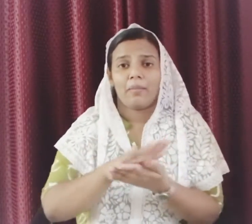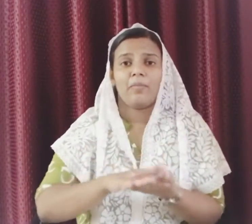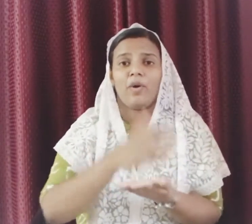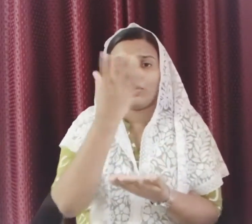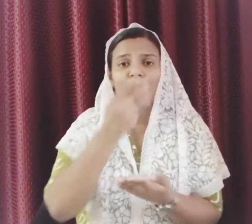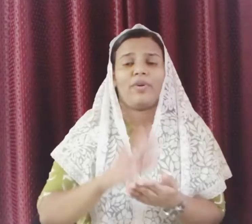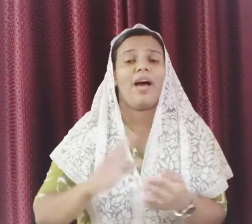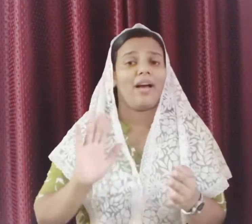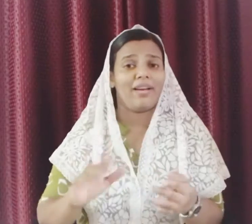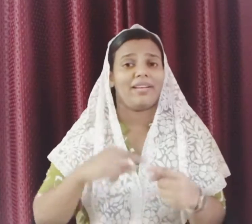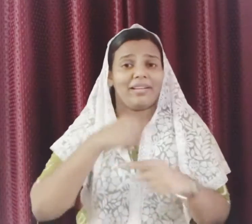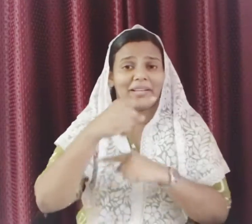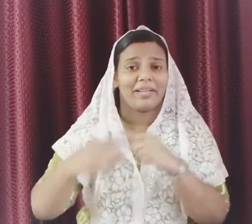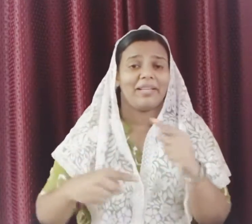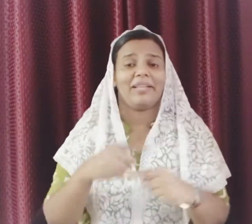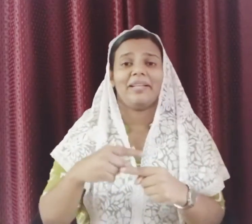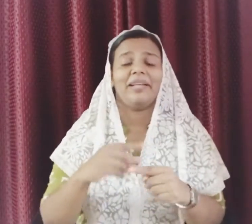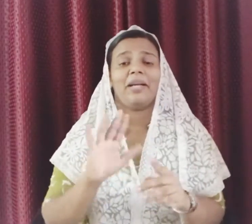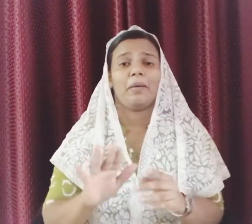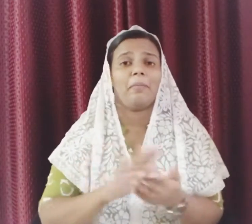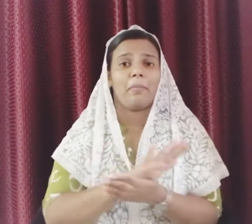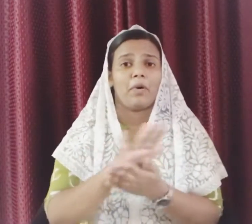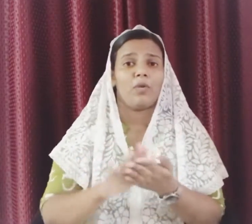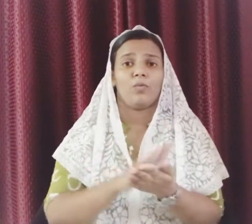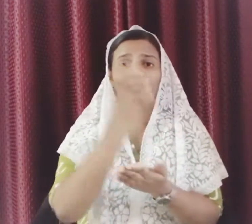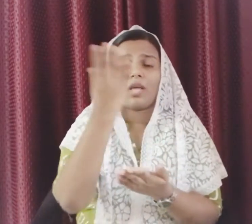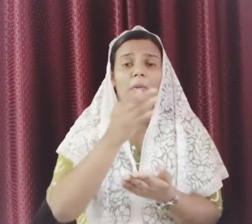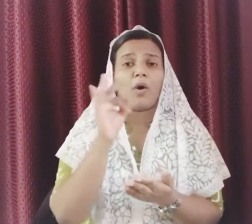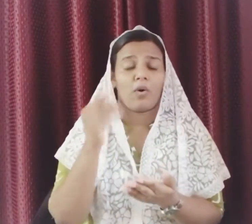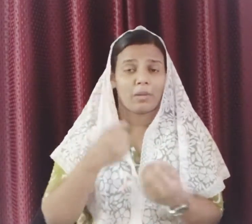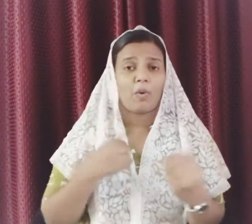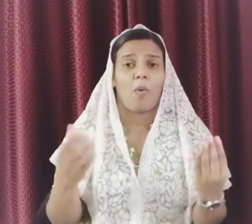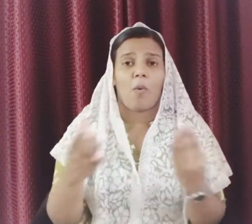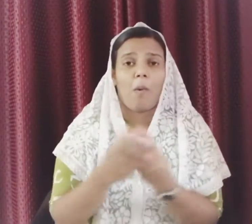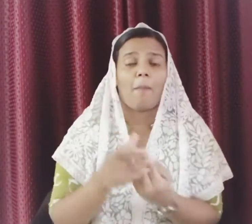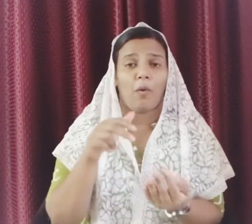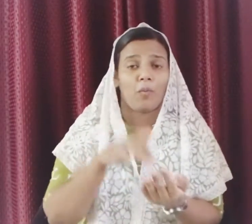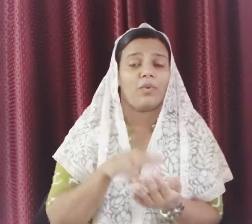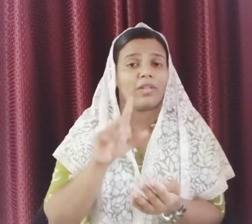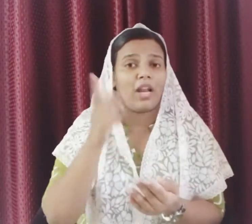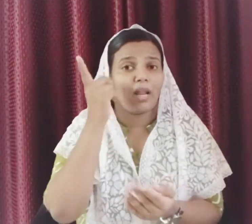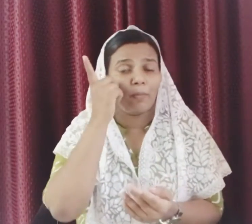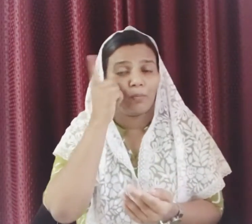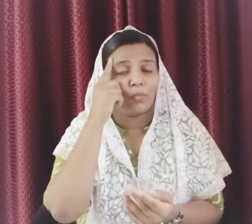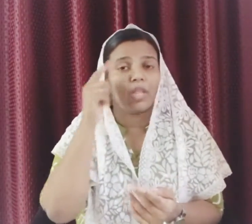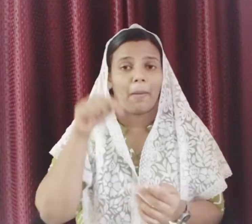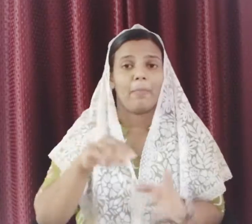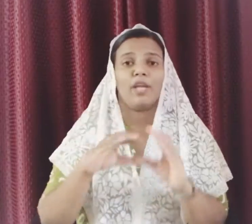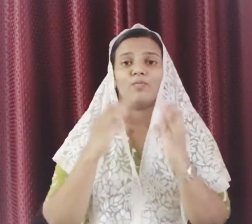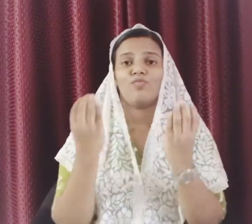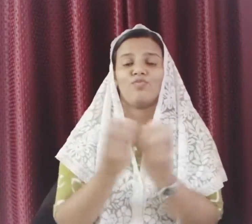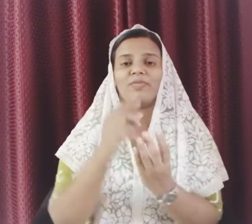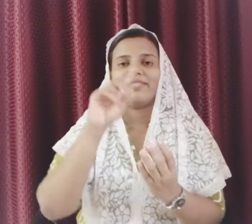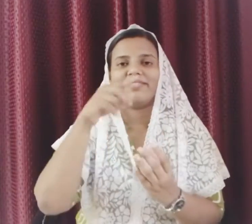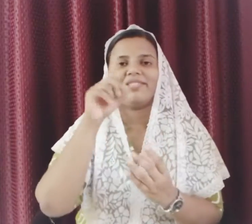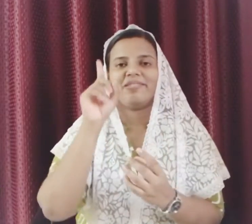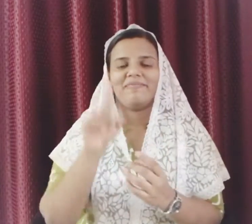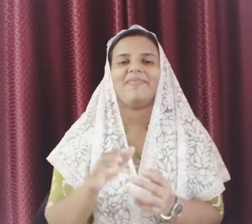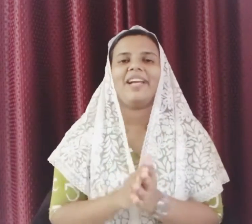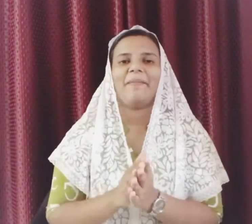ആമേൻ, എപ്പോഴും ആ പരിശുദ്ധാത്മാവ് എൻ്റെ കൂടെ ഉണ്ട് എന്നുള്ള ആ തിരിച്ചറിവിൽ വേണം നമ്മൾ ഈ ഭൂമിയിൽ ജീവിപ്പാൻ. അങ്ങനെ നമ്മൾ